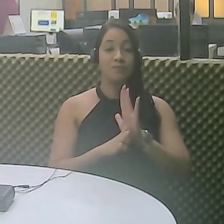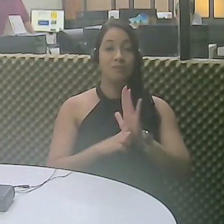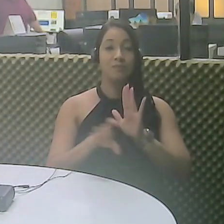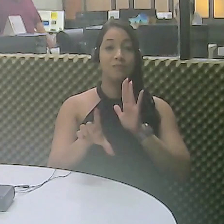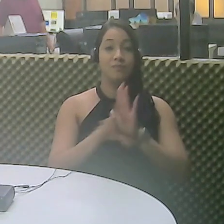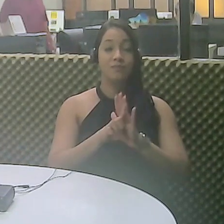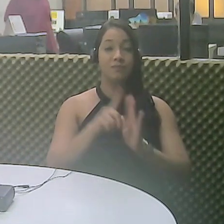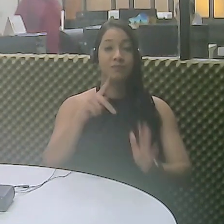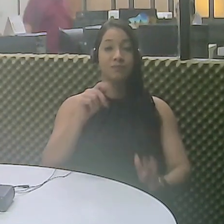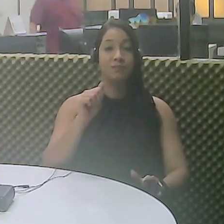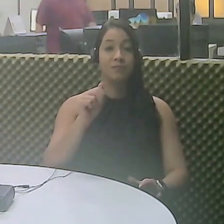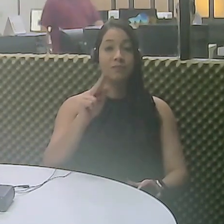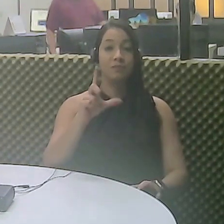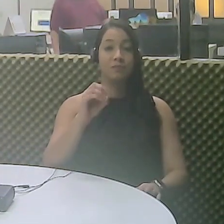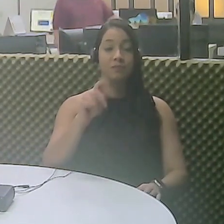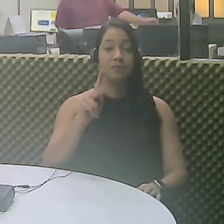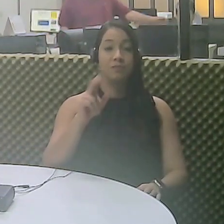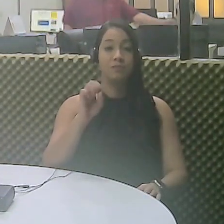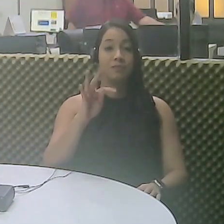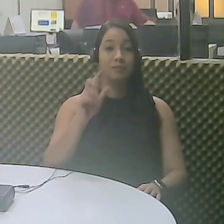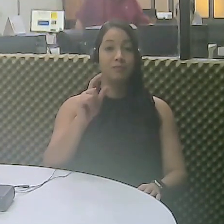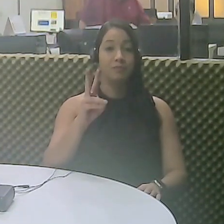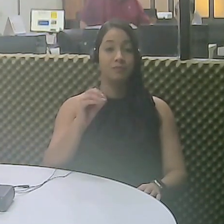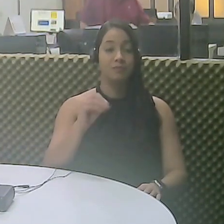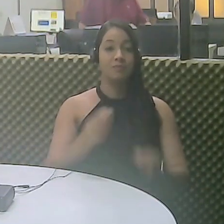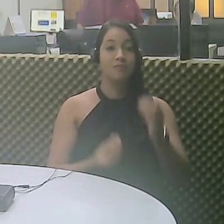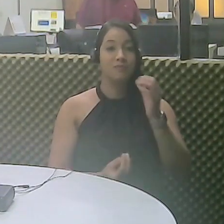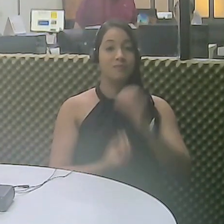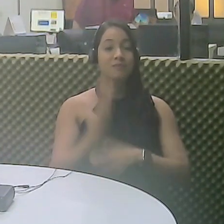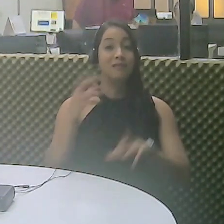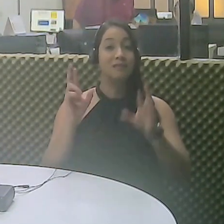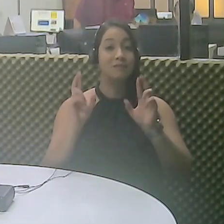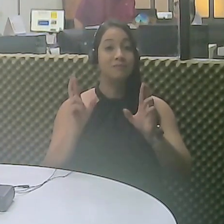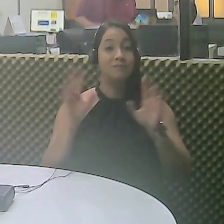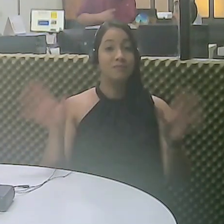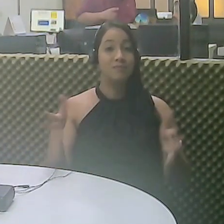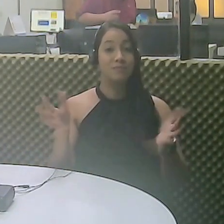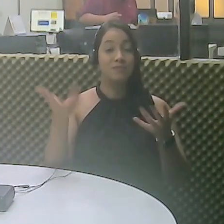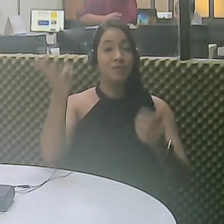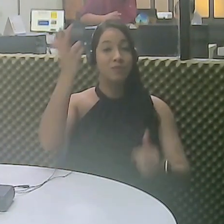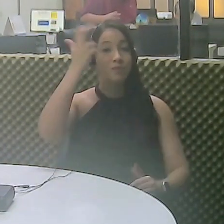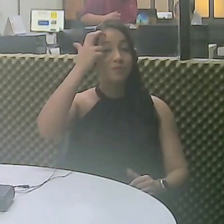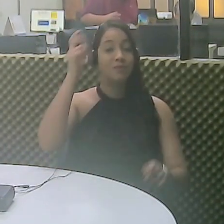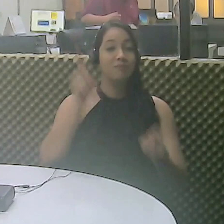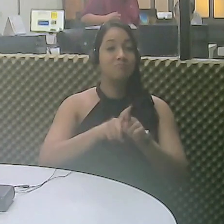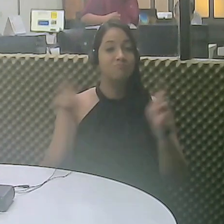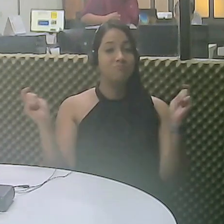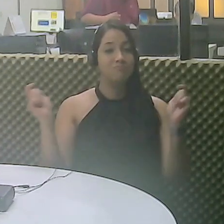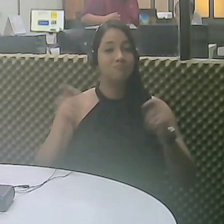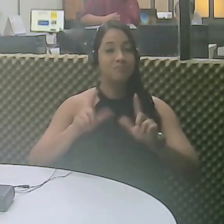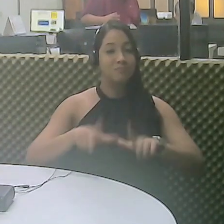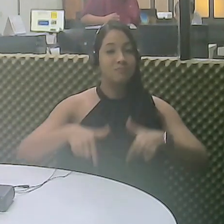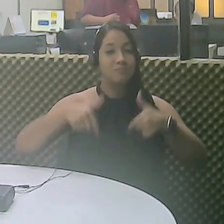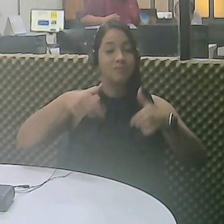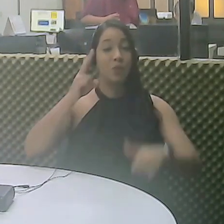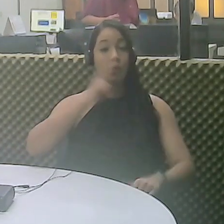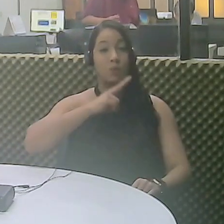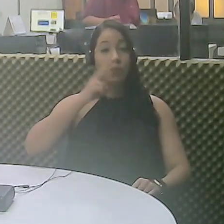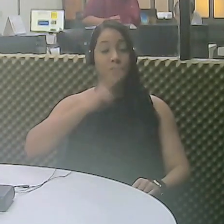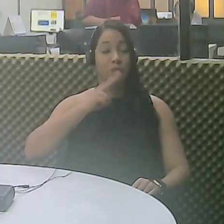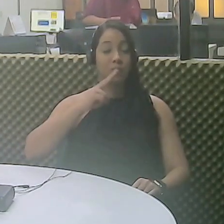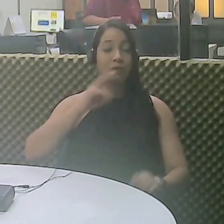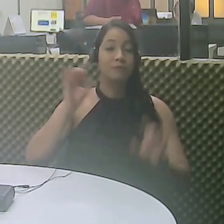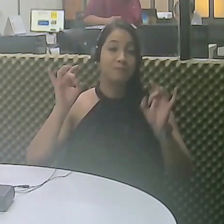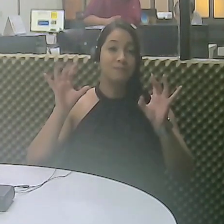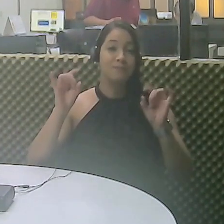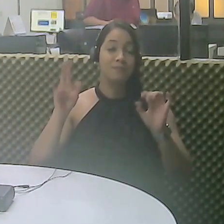Lei Paulo Gustavo. A lei foi criada com a expectativa de incentivar a cultura e garantir ações emergenciais, em